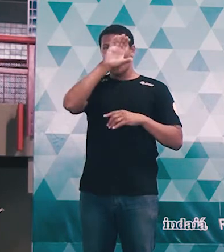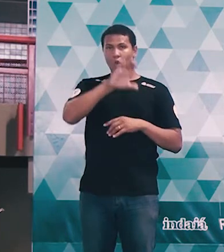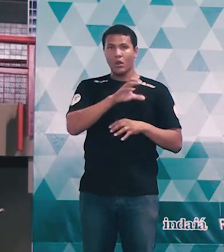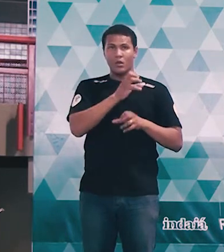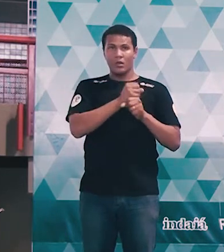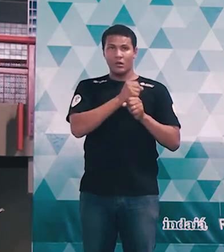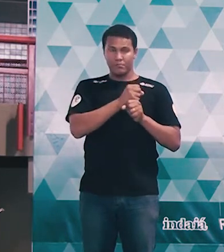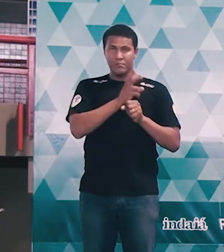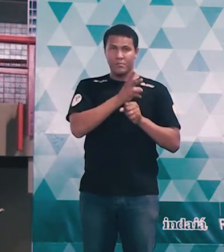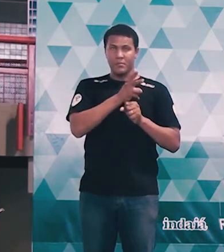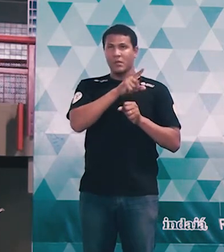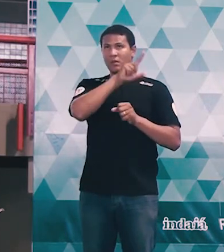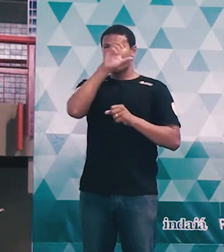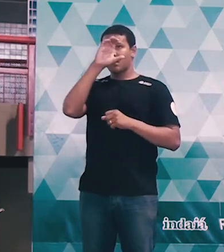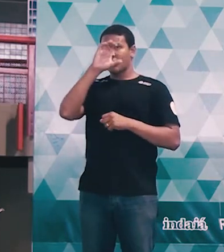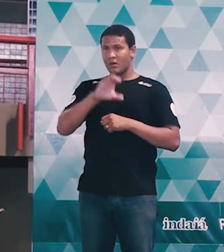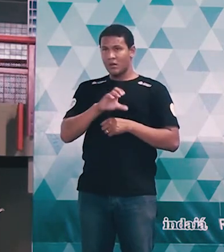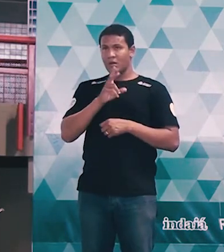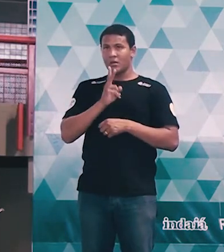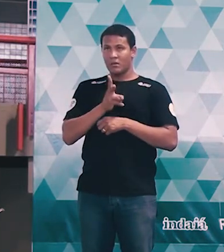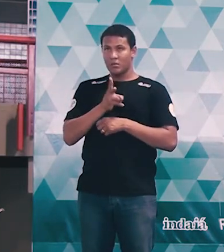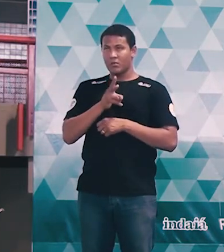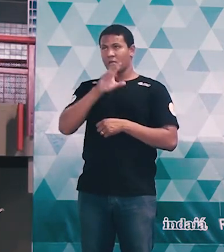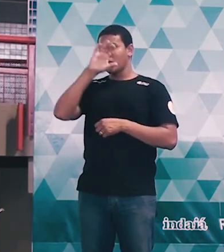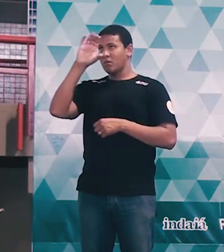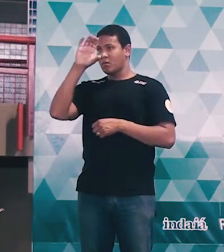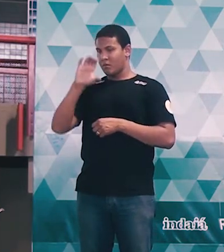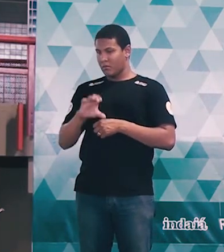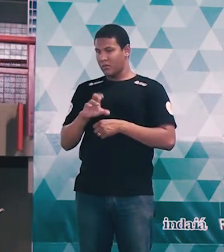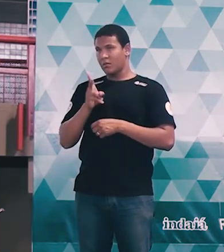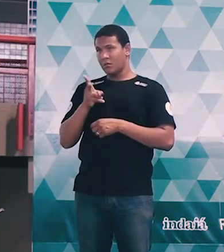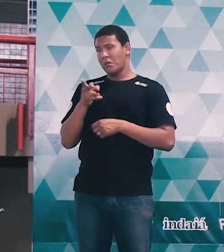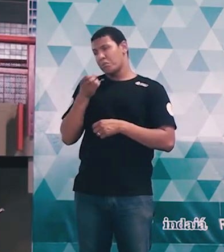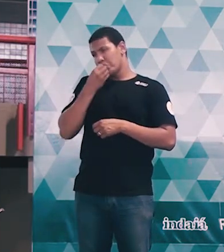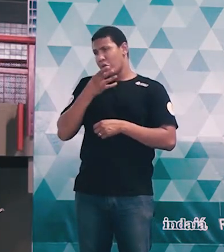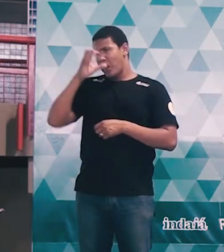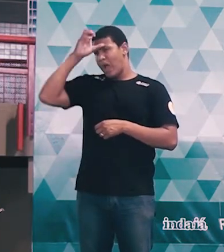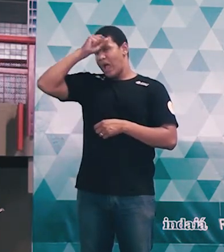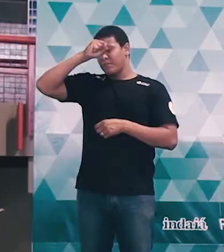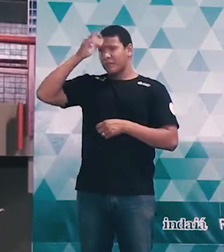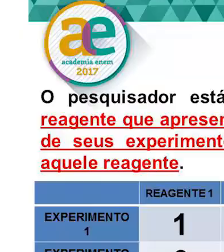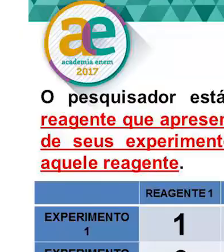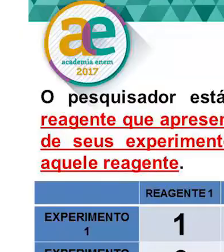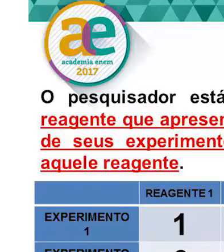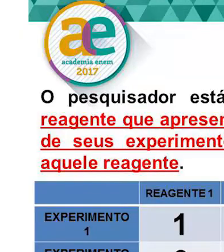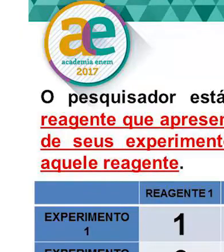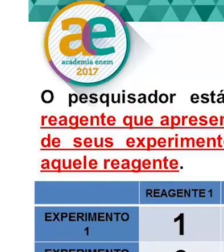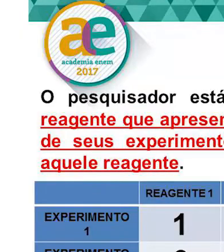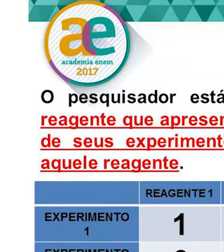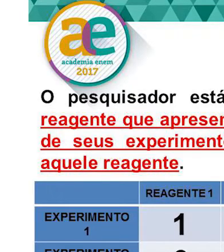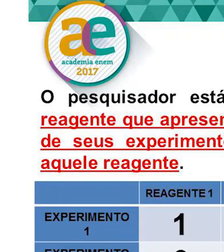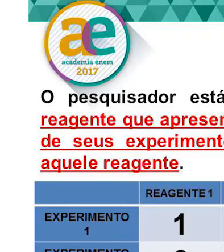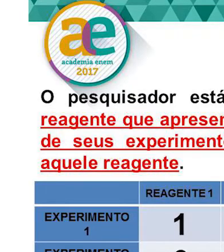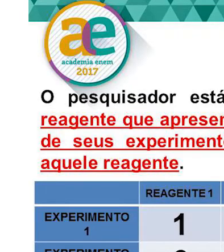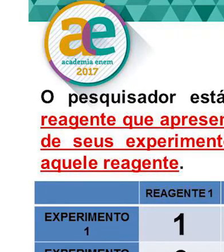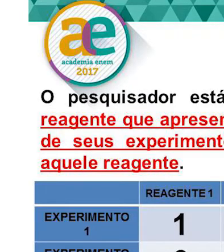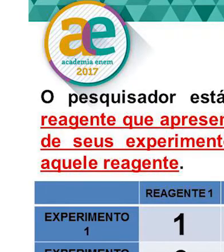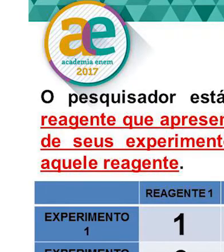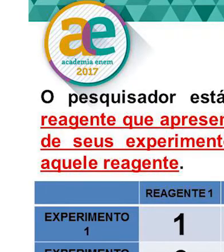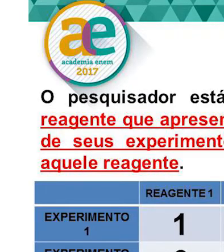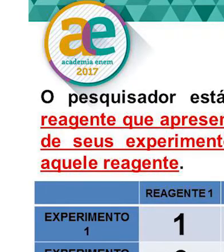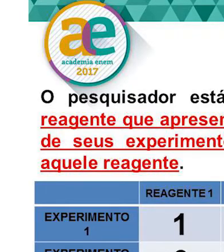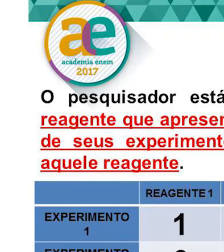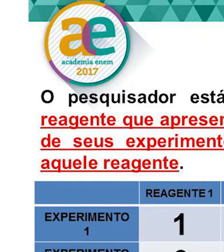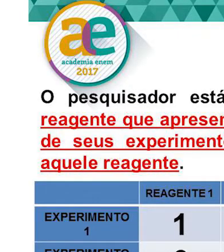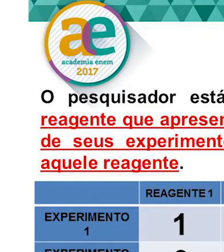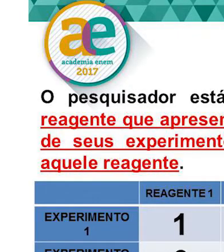mesmo raciocínio 5 vezes. É bom pelo menos porque a gente aprende, de tanto fazer a mesma coisa. Vamos lá para o terceiro. O terceiro reagente, 2,